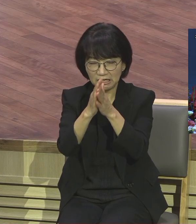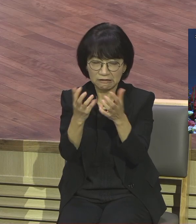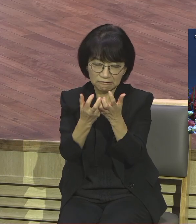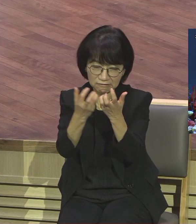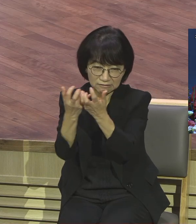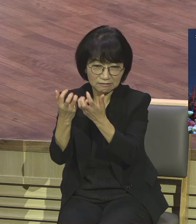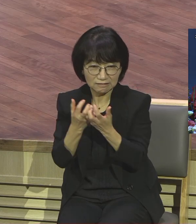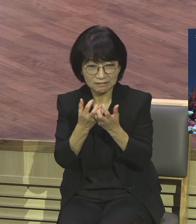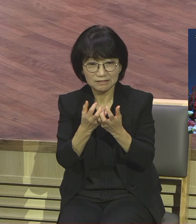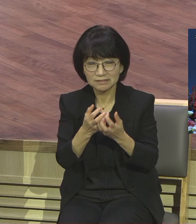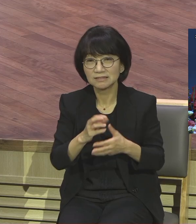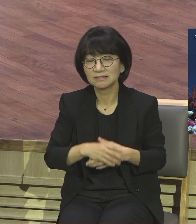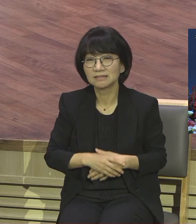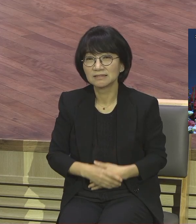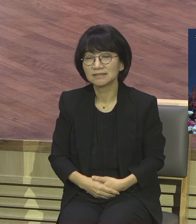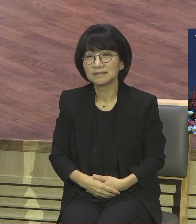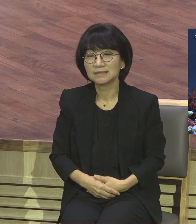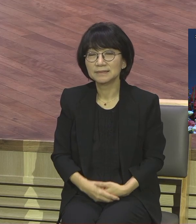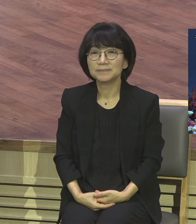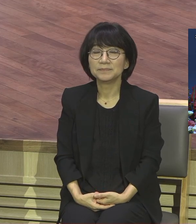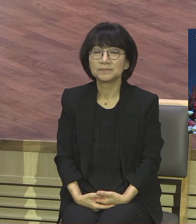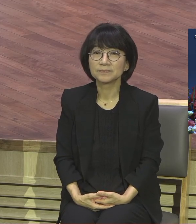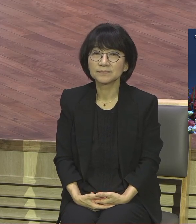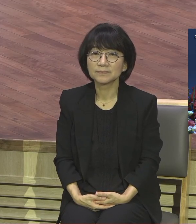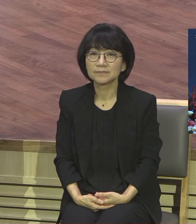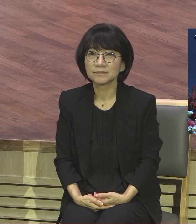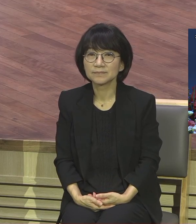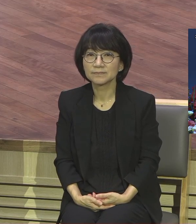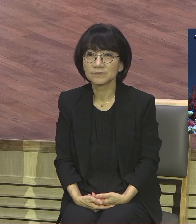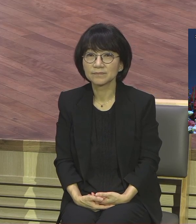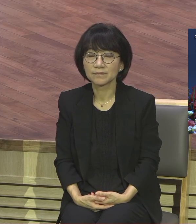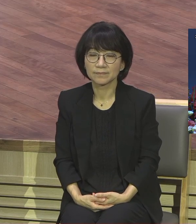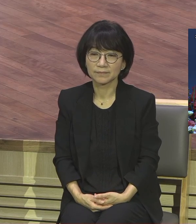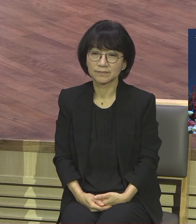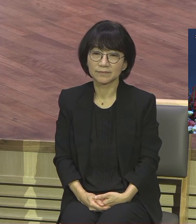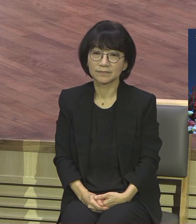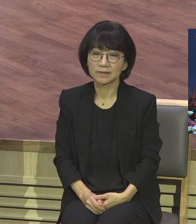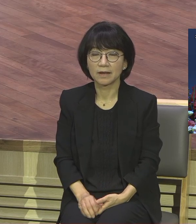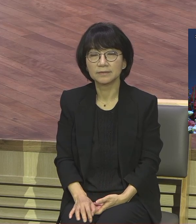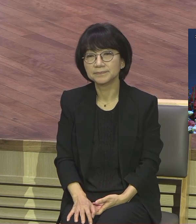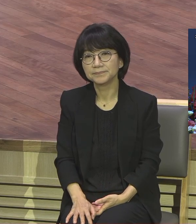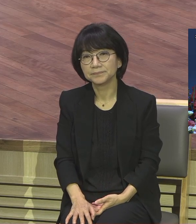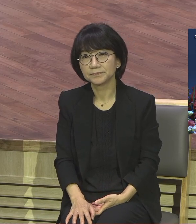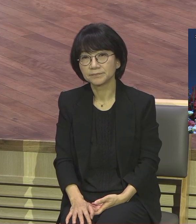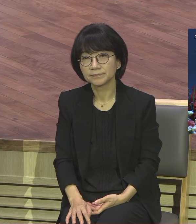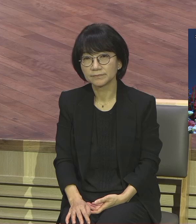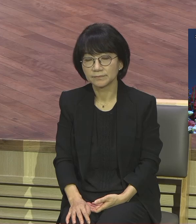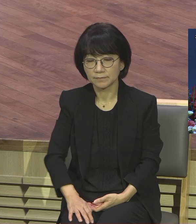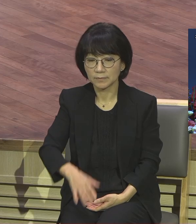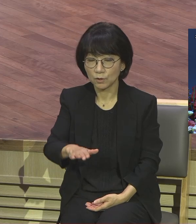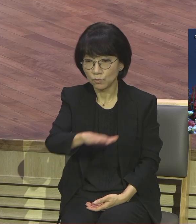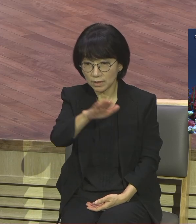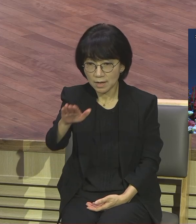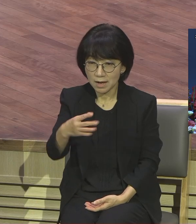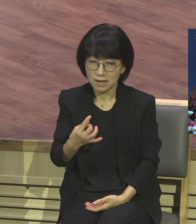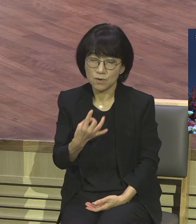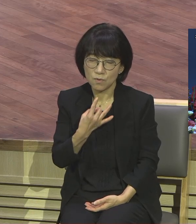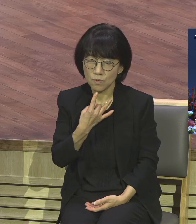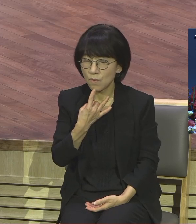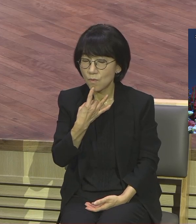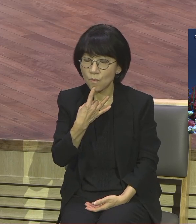마찬가지. 우리가 잘 봐야 될 것은요 삼오직으로 결론이 나야 생명권 헌신이